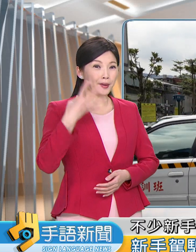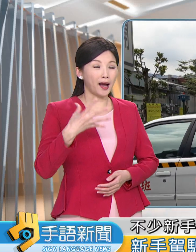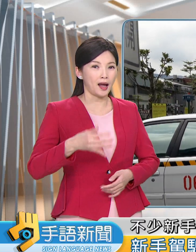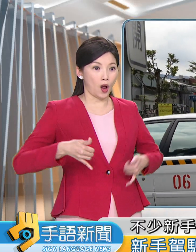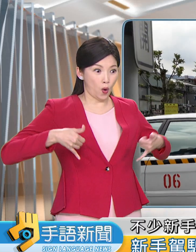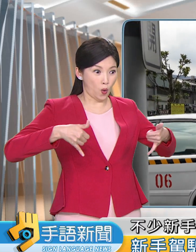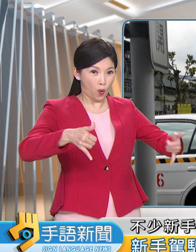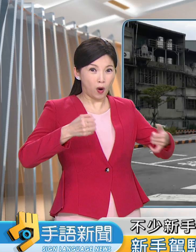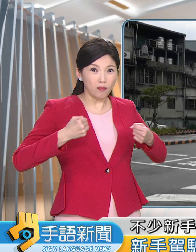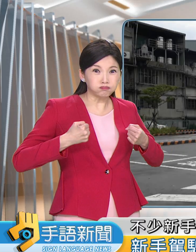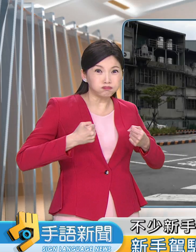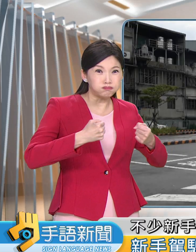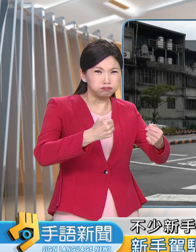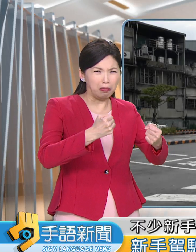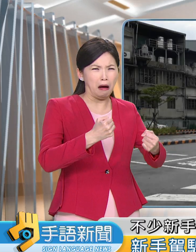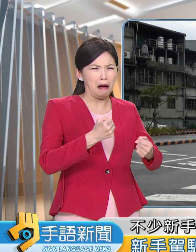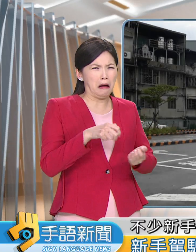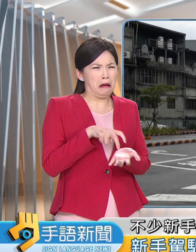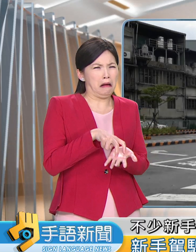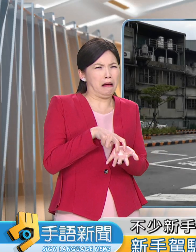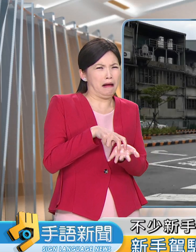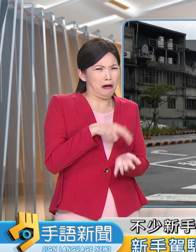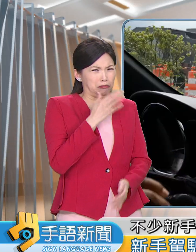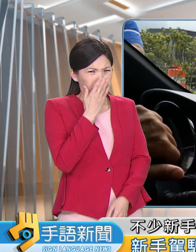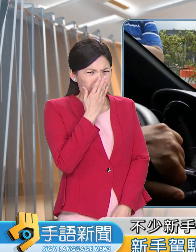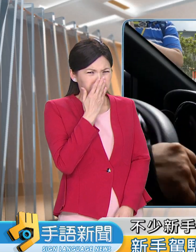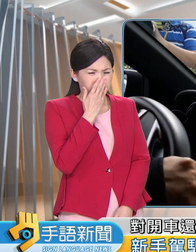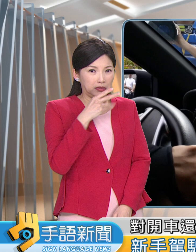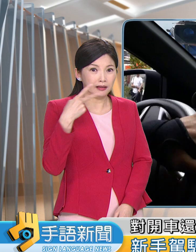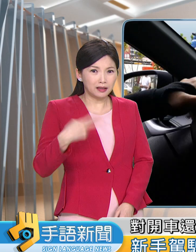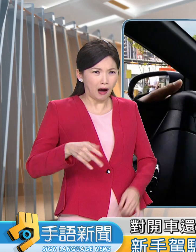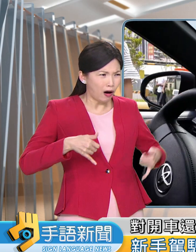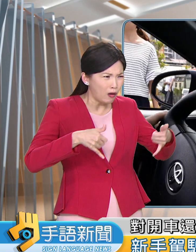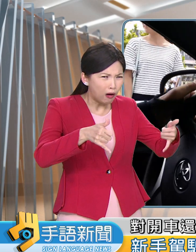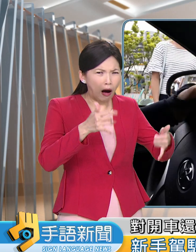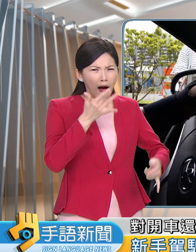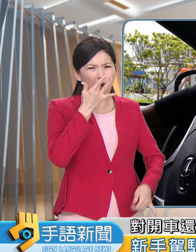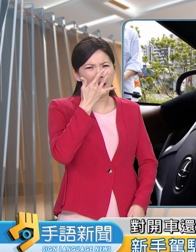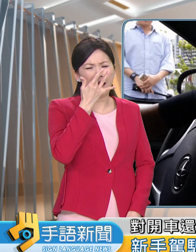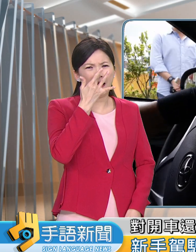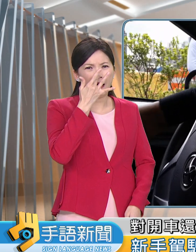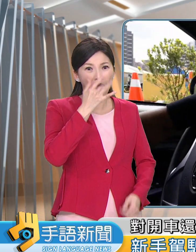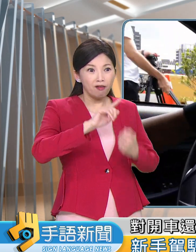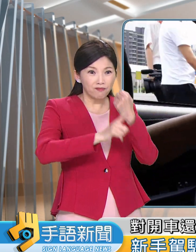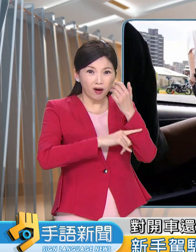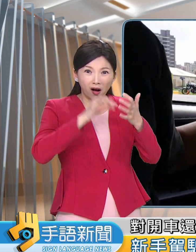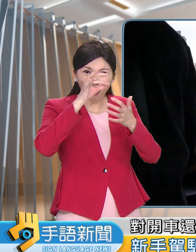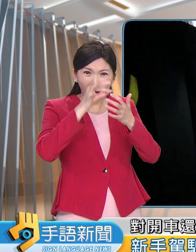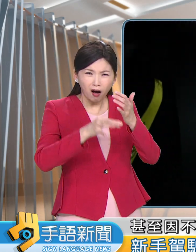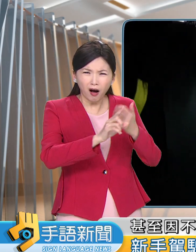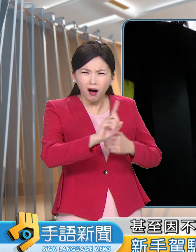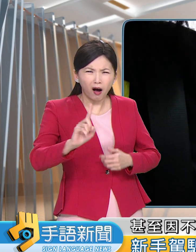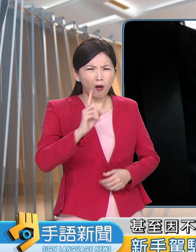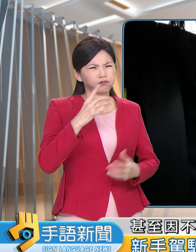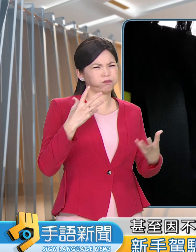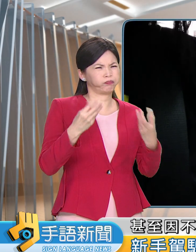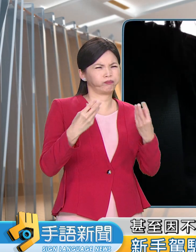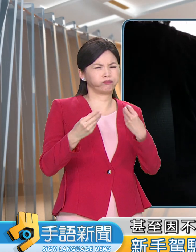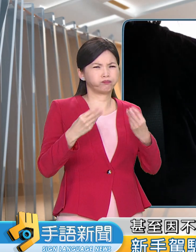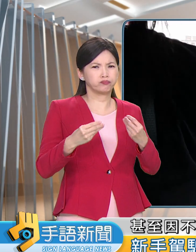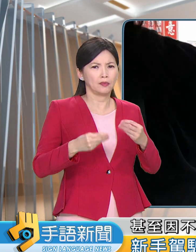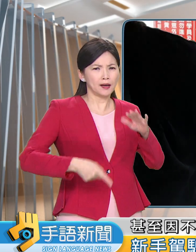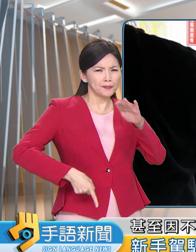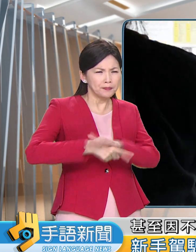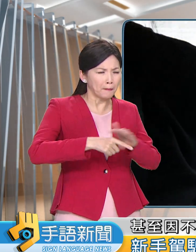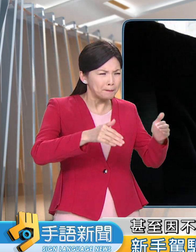不少新手驾驶即便拿到驾照，对开车还是没有信心，甚至因为不熟